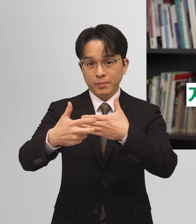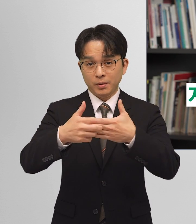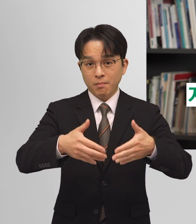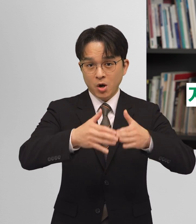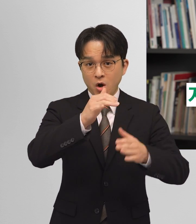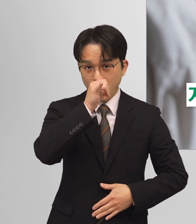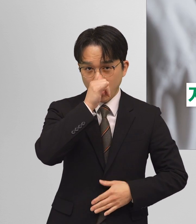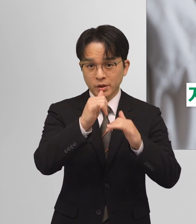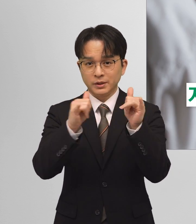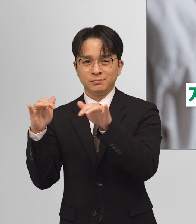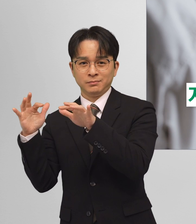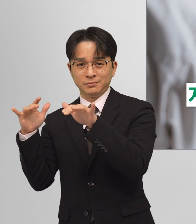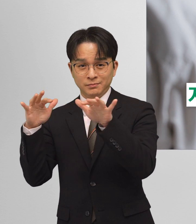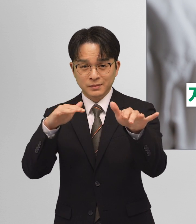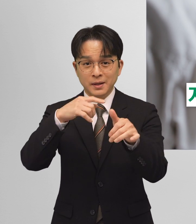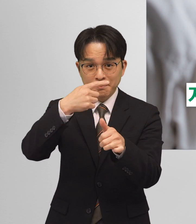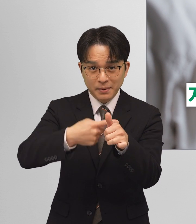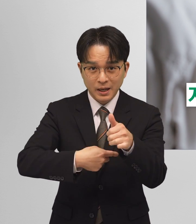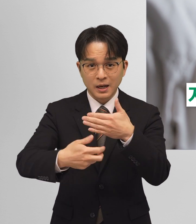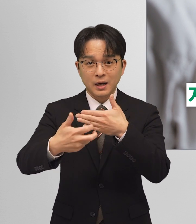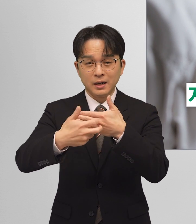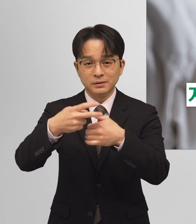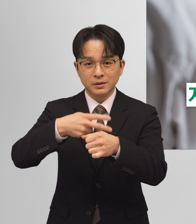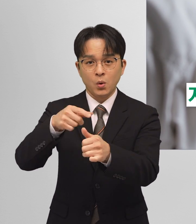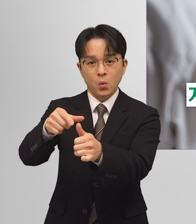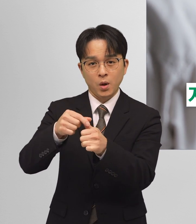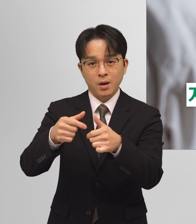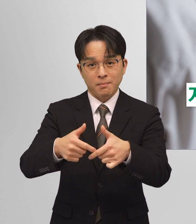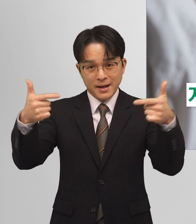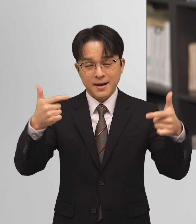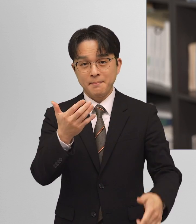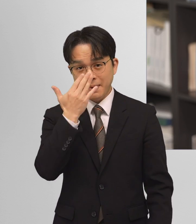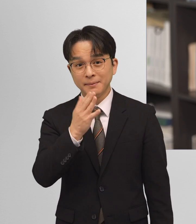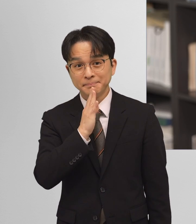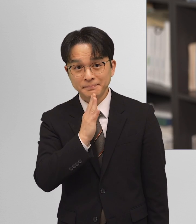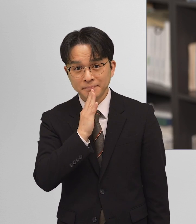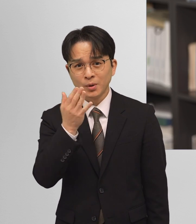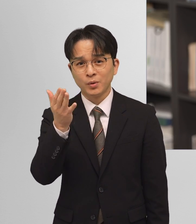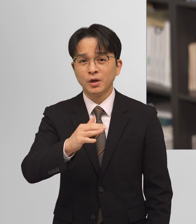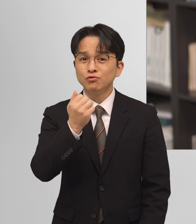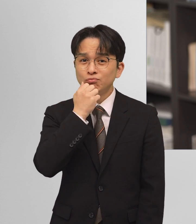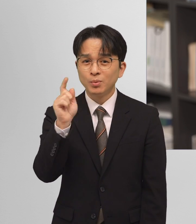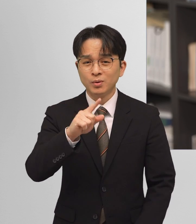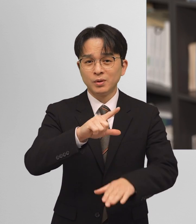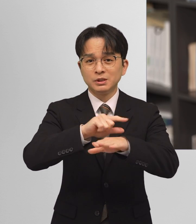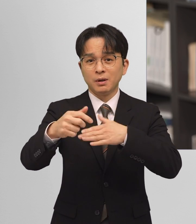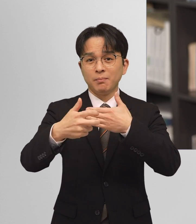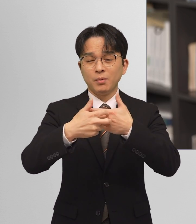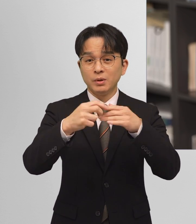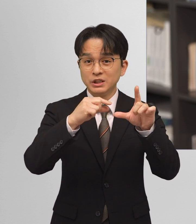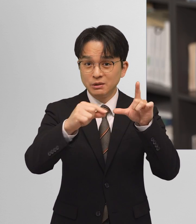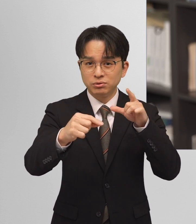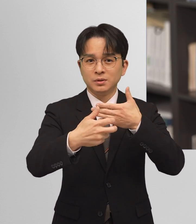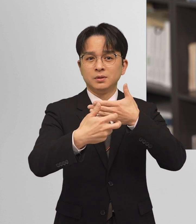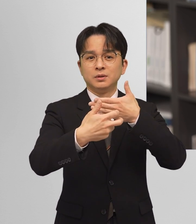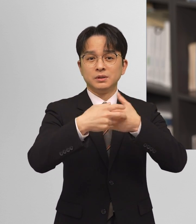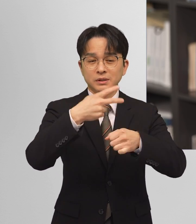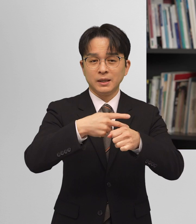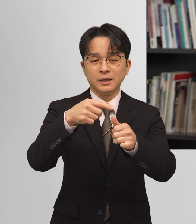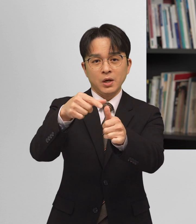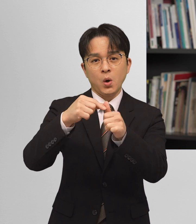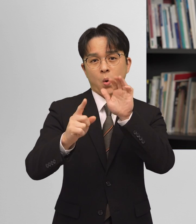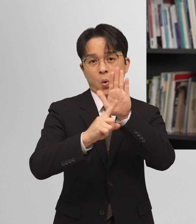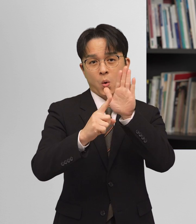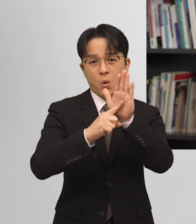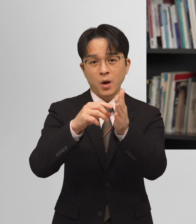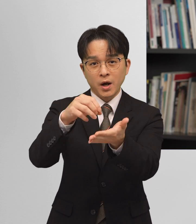수익이 늘어난다면 이는 새로운 의사 인력 고용으로 이어질 것인데, 다만 많은 지방 병원은 이미 높은 임금으로 조건을 내걸어서